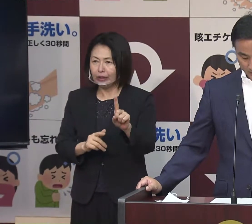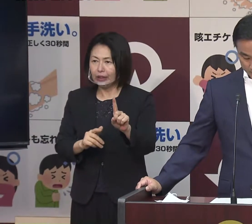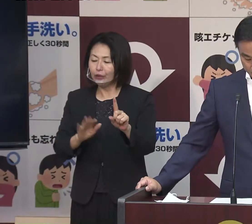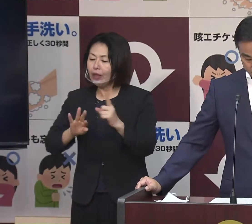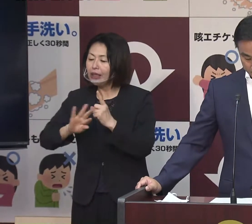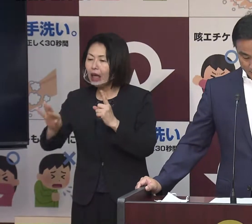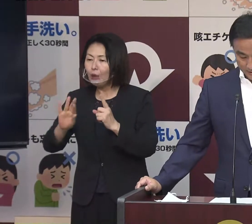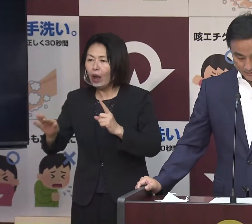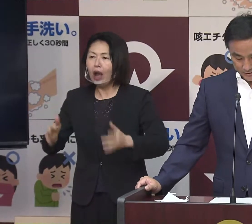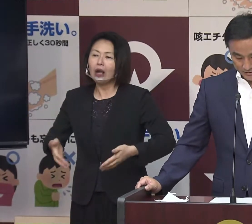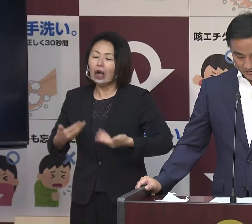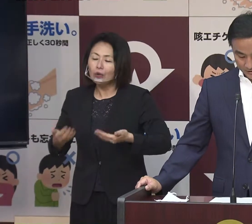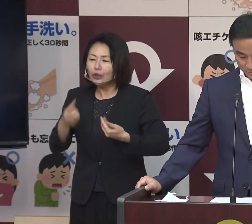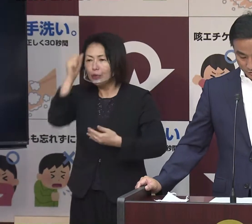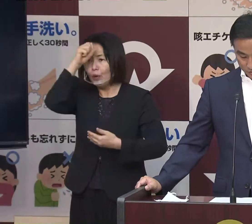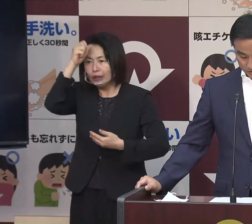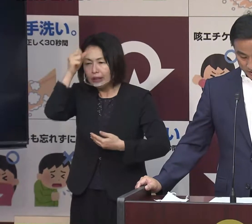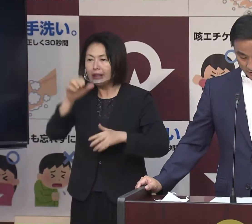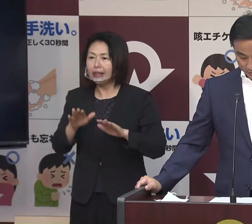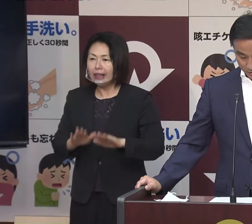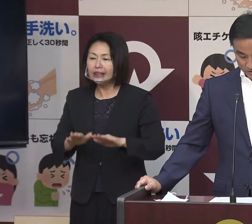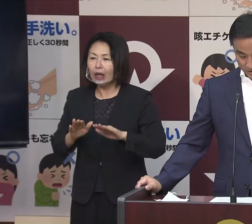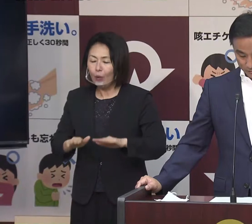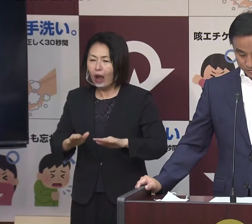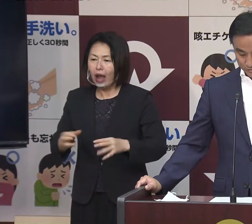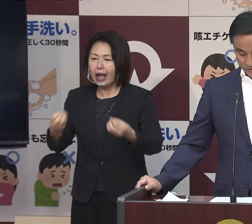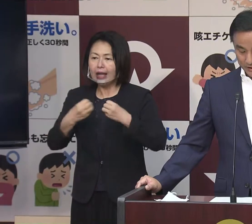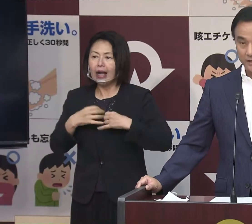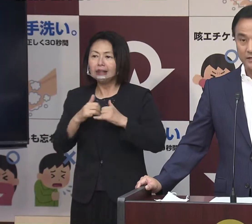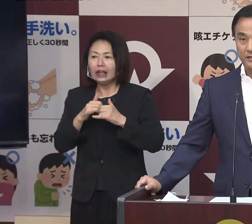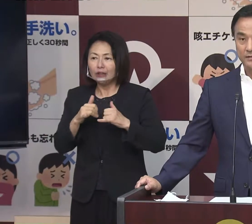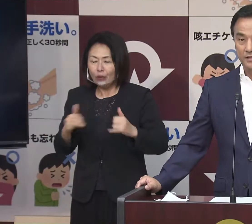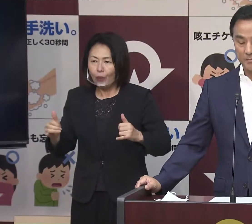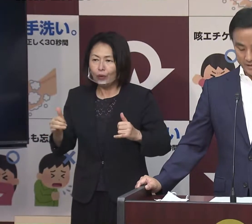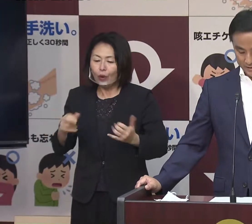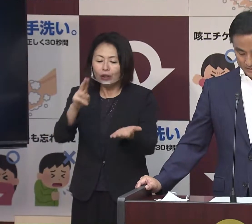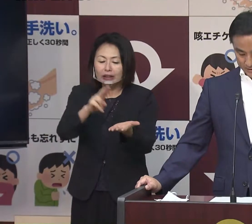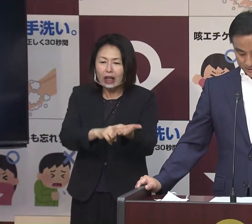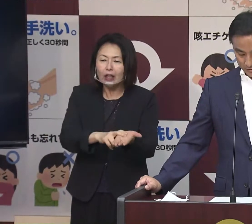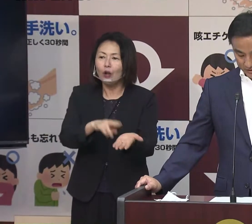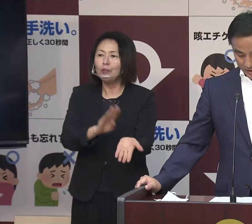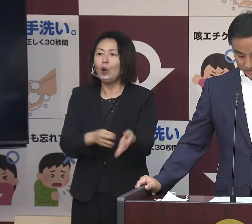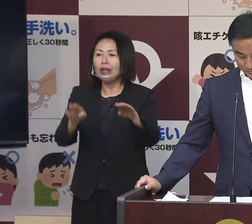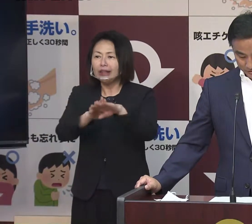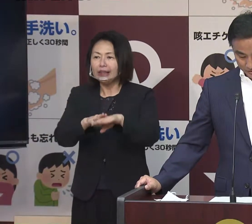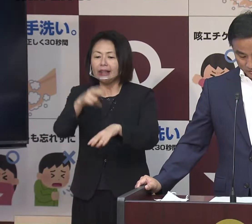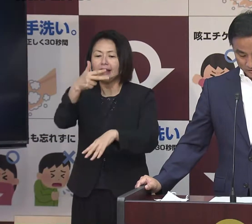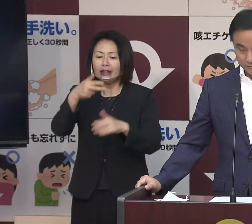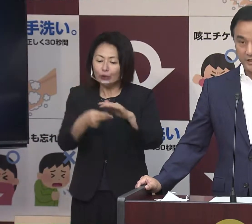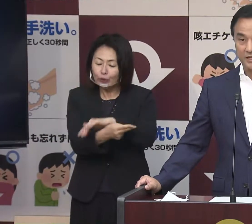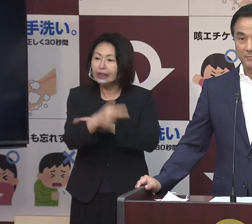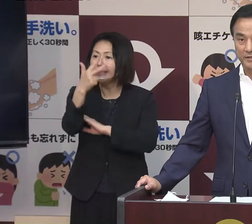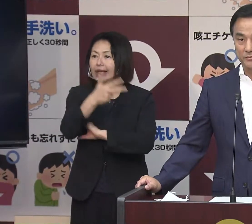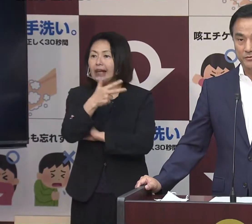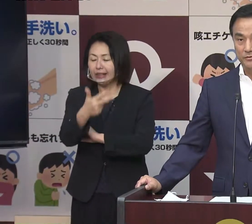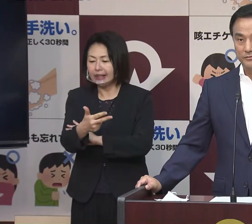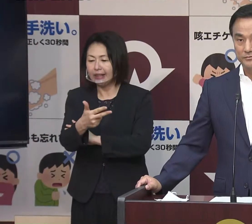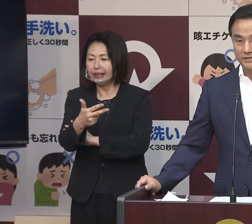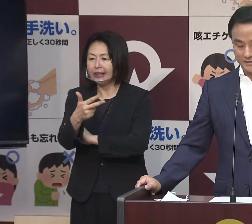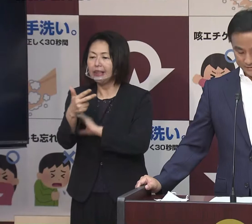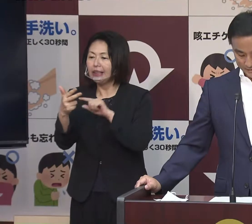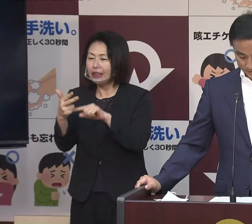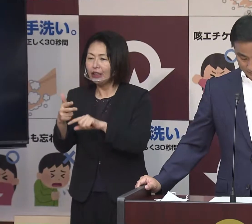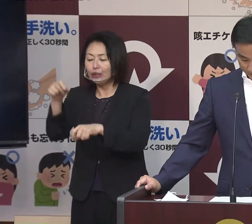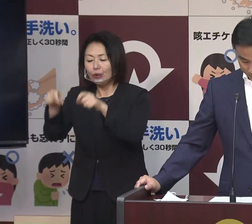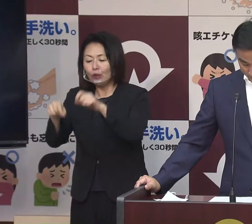で、現在、感染症指定医療機関への入院が7名、そして入院調整中が7名という